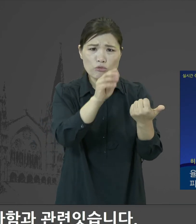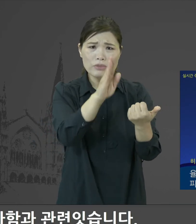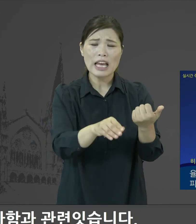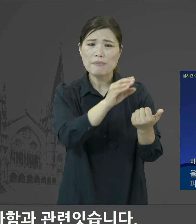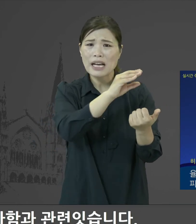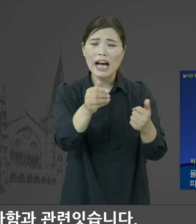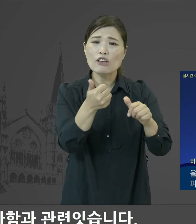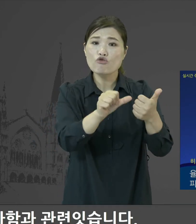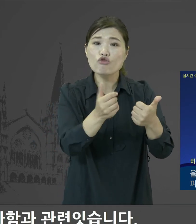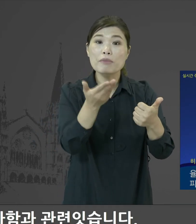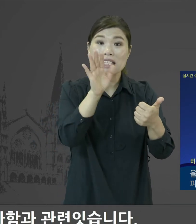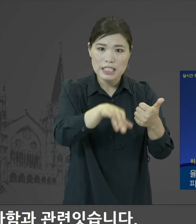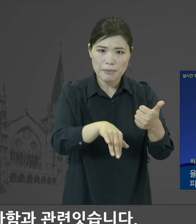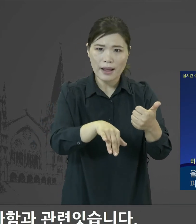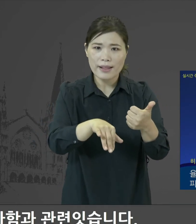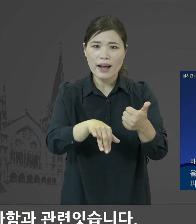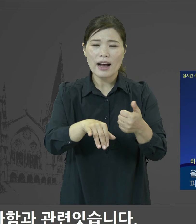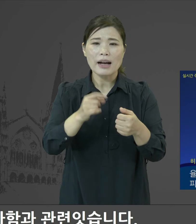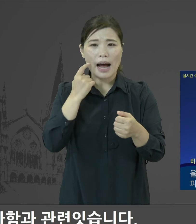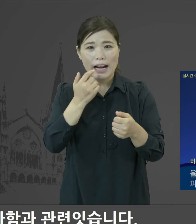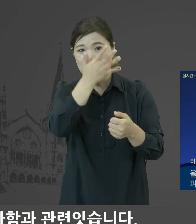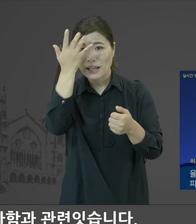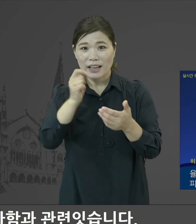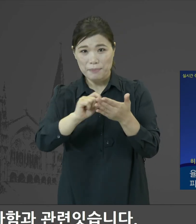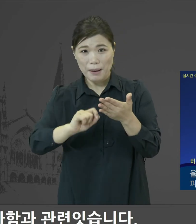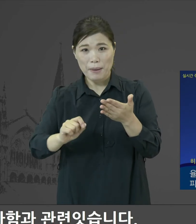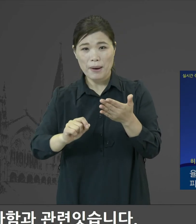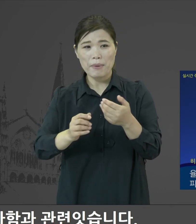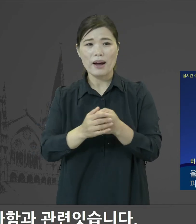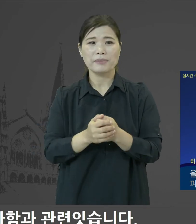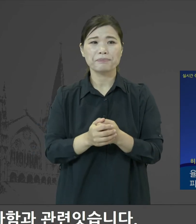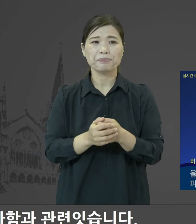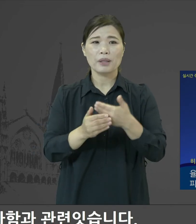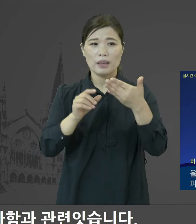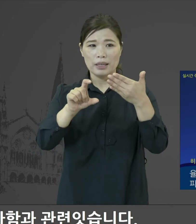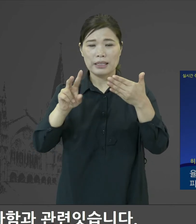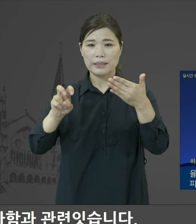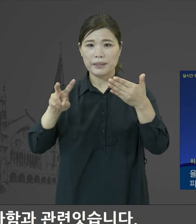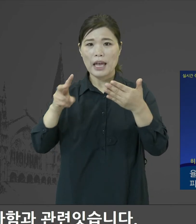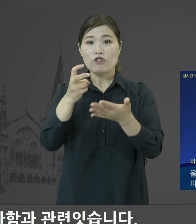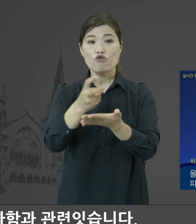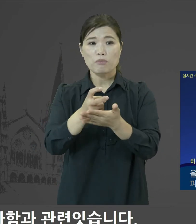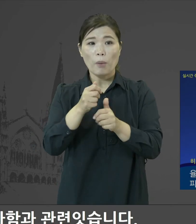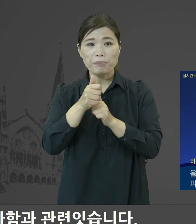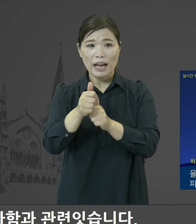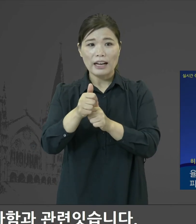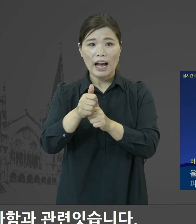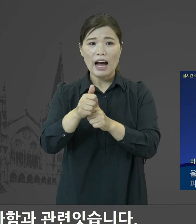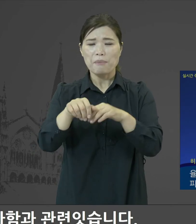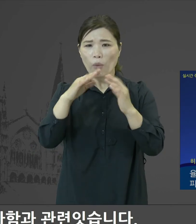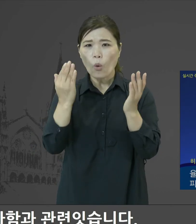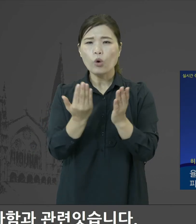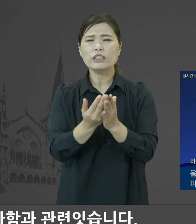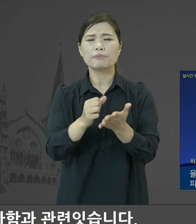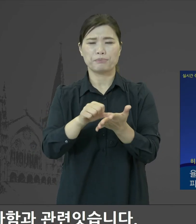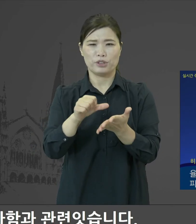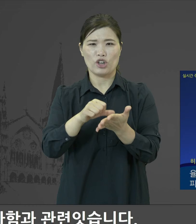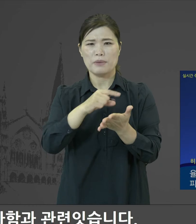해석, 이 선포, 같이 한번 읽겠습니다. 율법을 따라 거의 모든 물건이 피로써